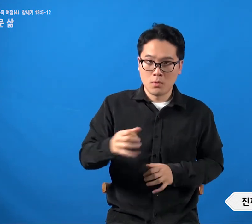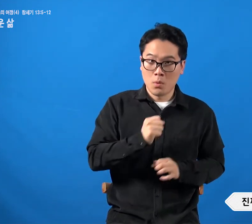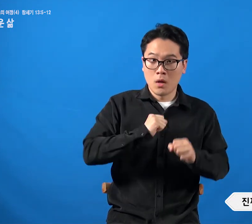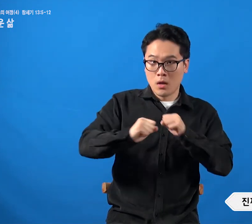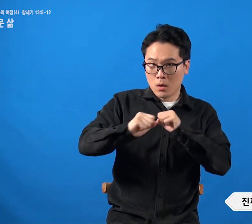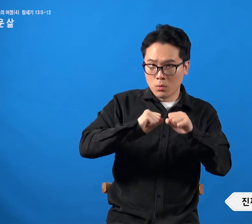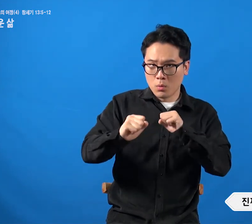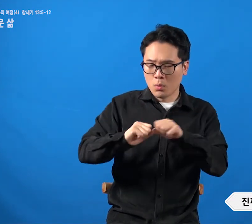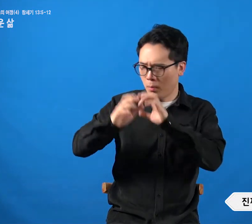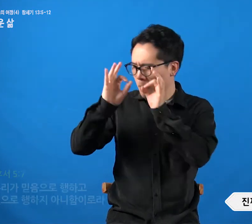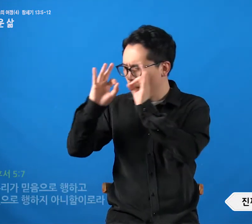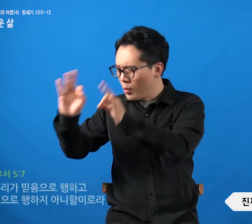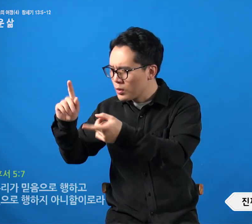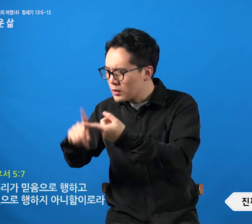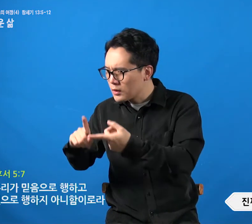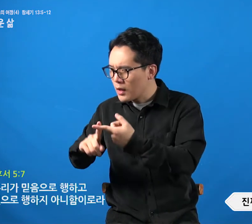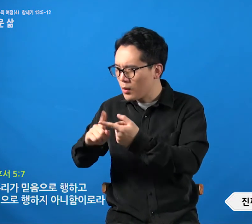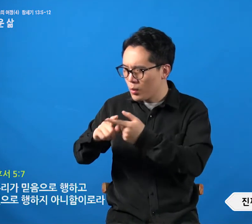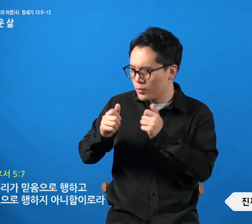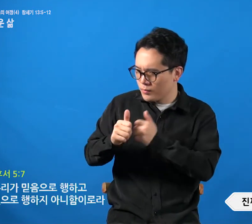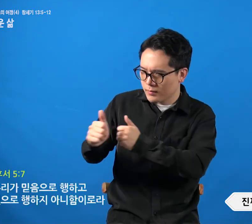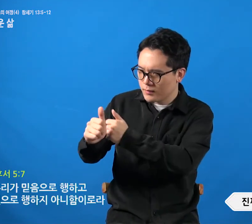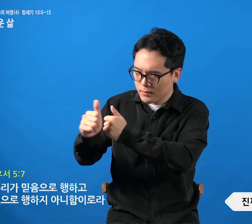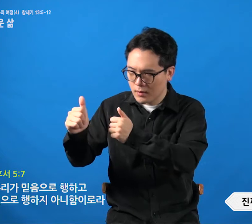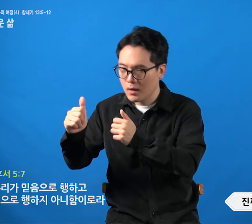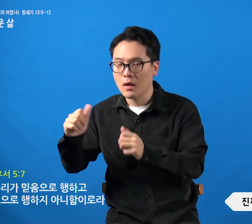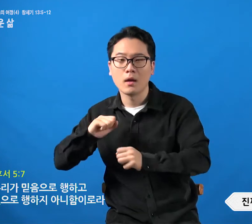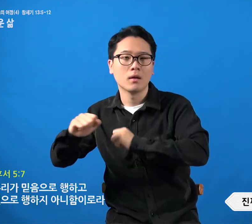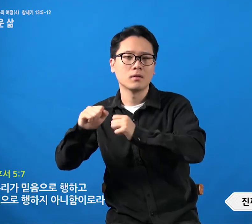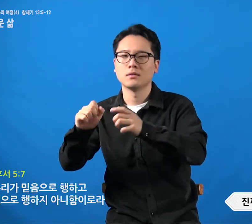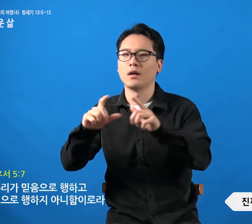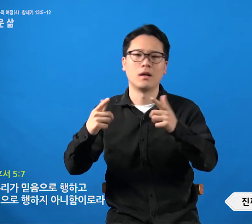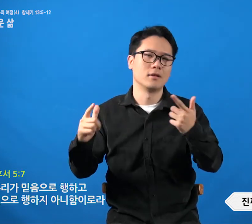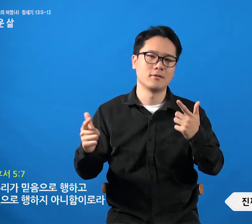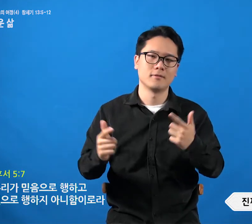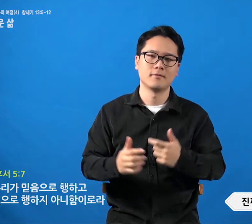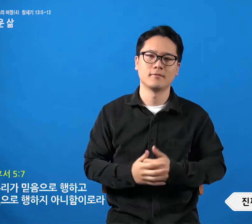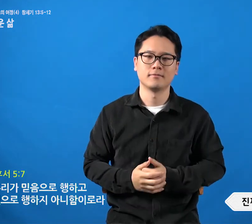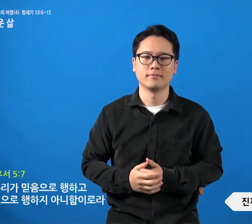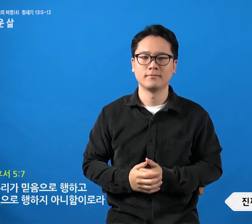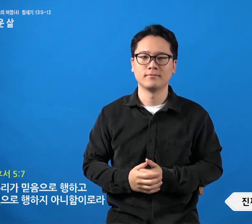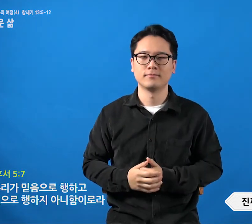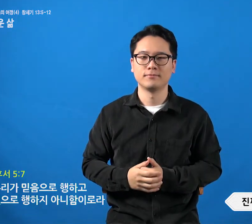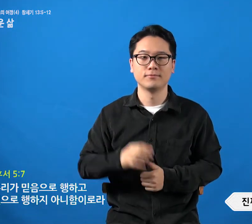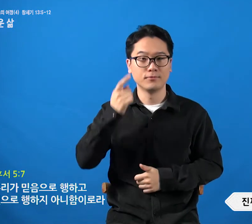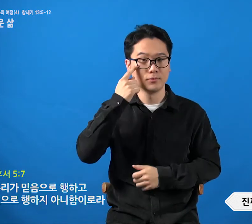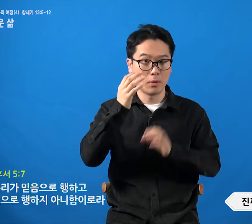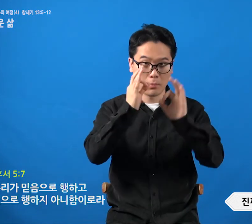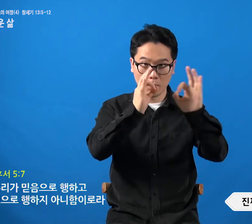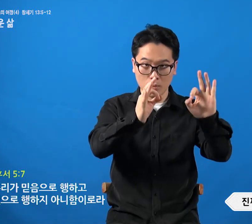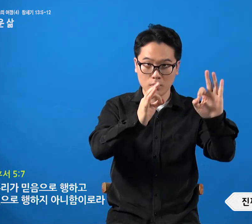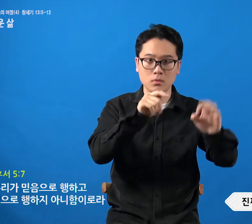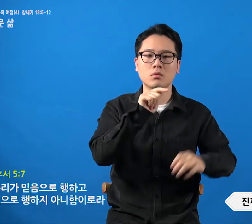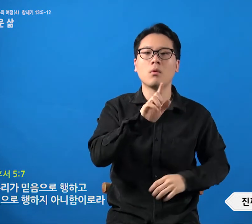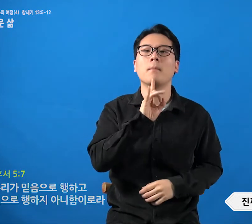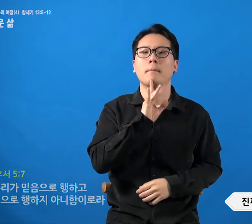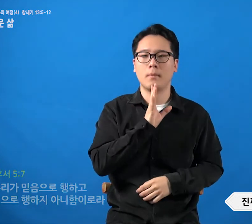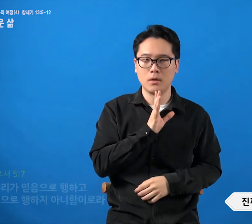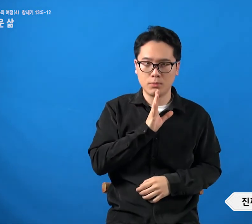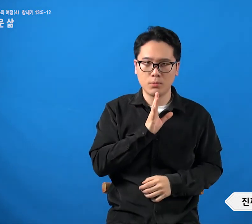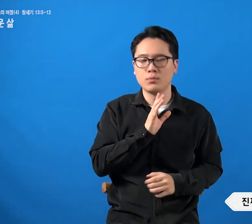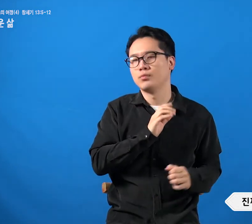것으로 행하지 아니함이로다. 그렇습니다. 눈에 보이는 것만으로